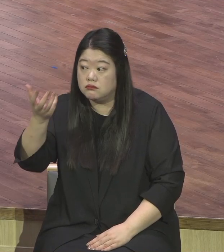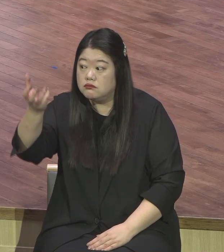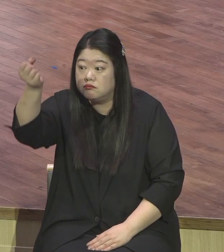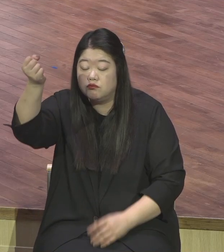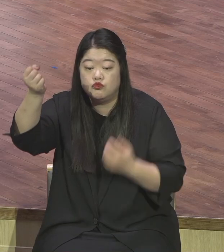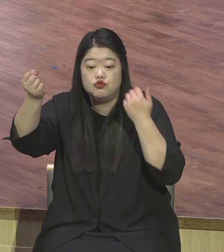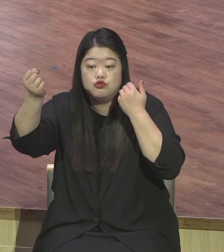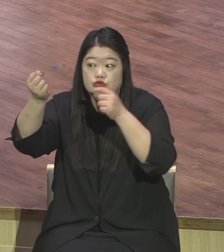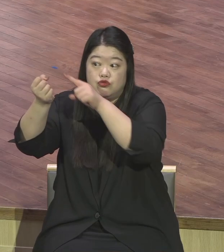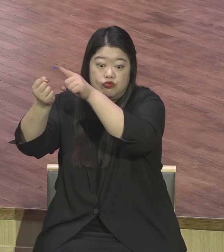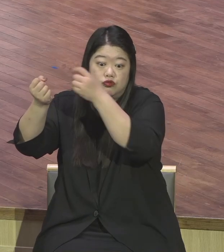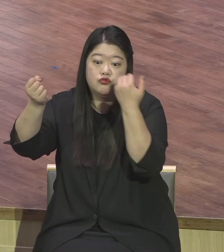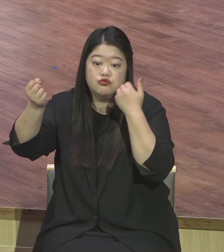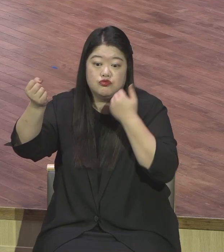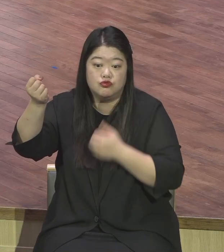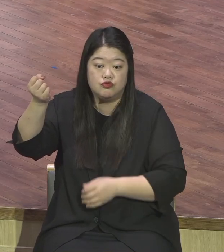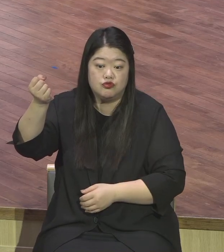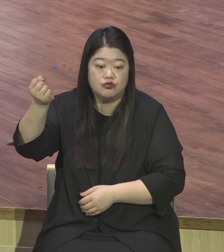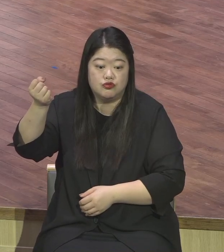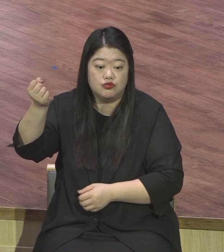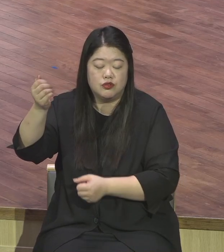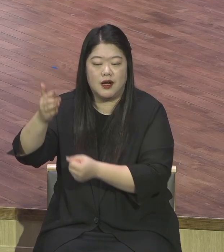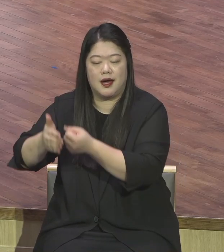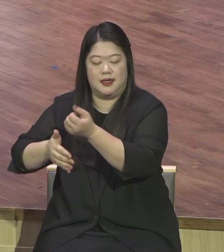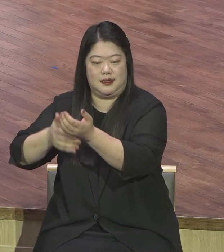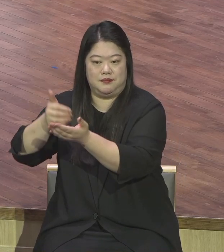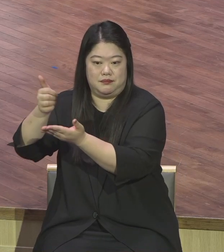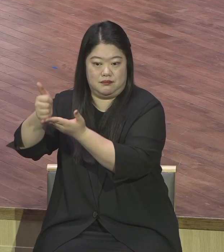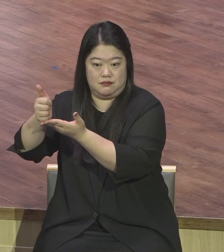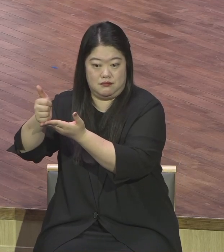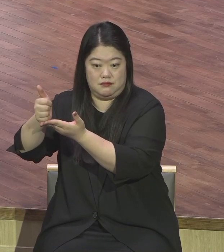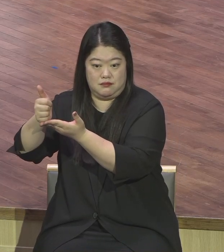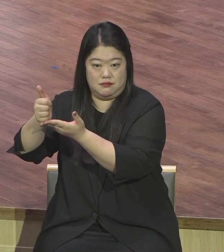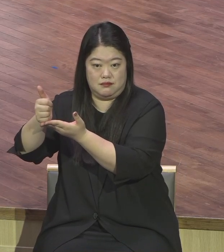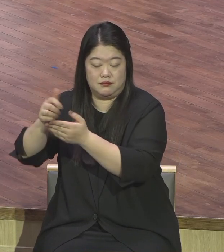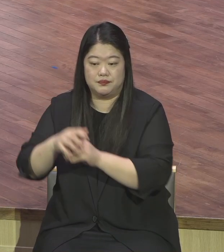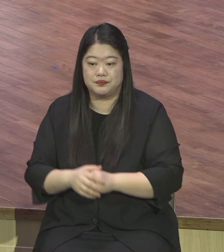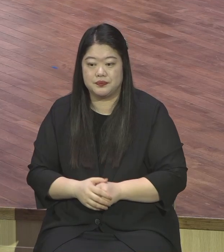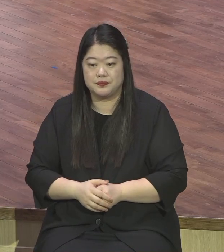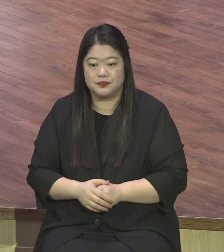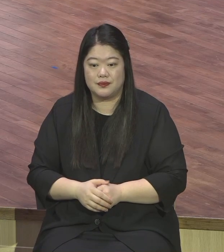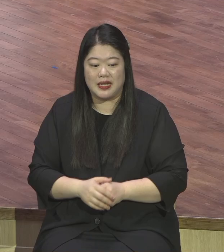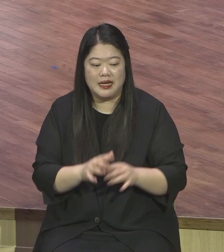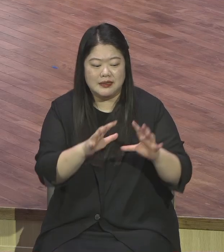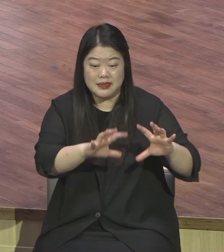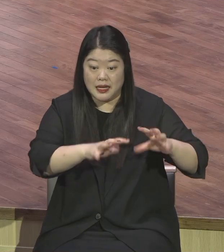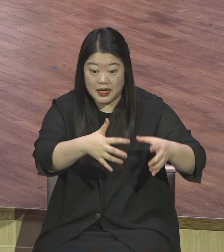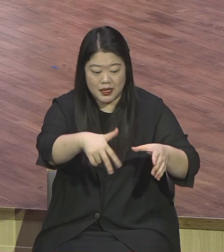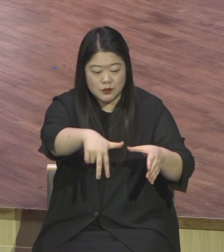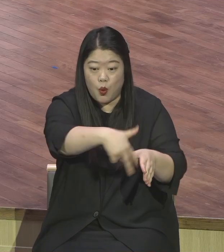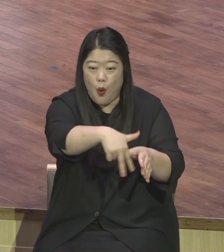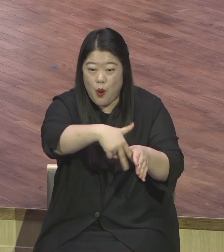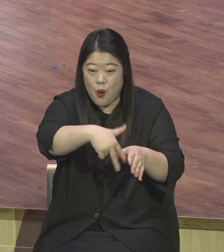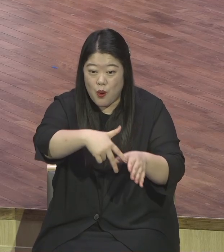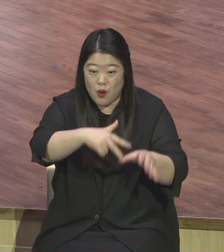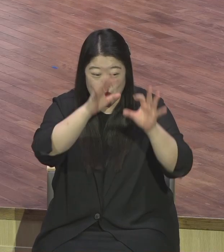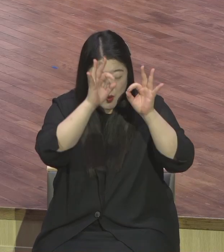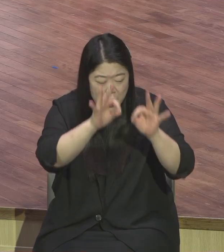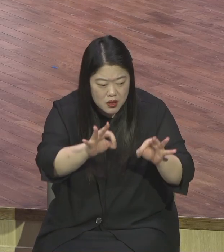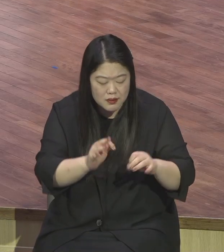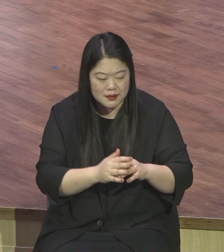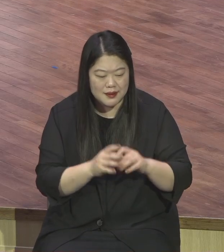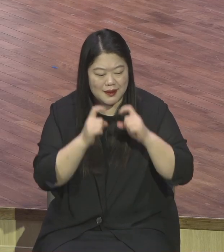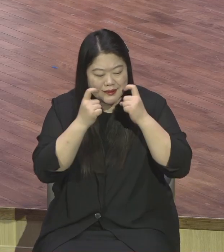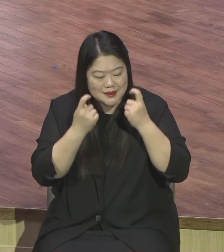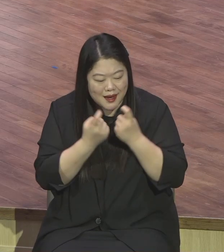하나님이시. 하나님. 세상의 모든 종교는 인간 노력으로 그냥 노력을